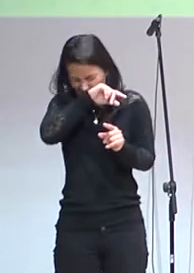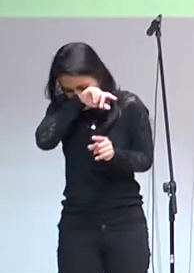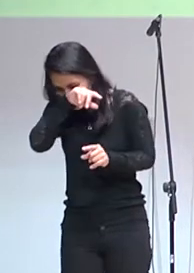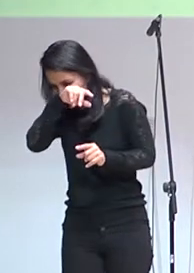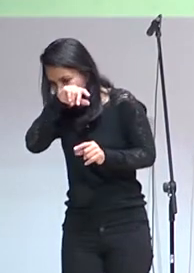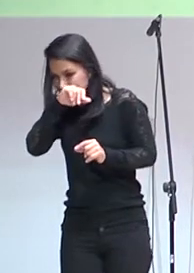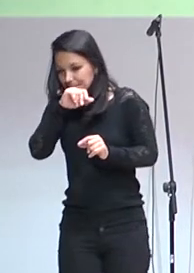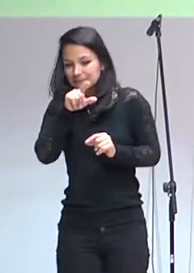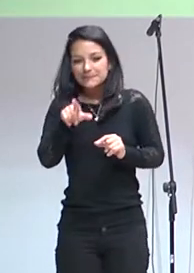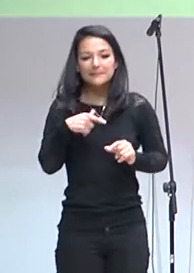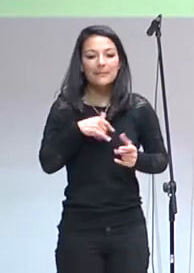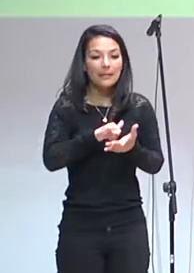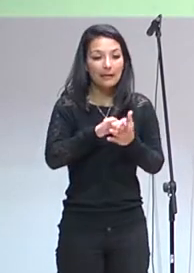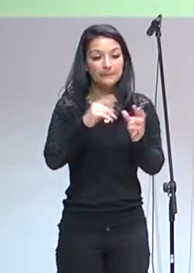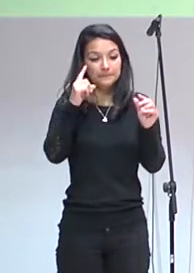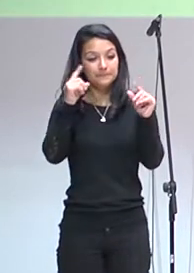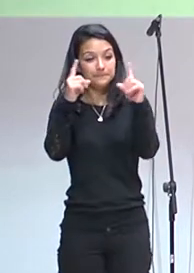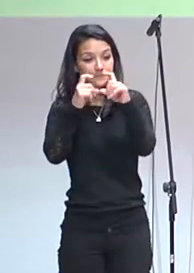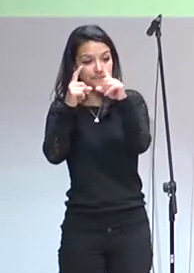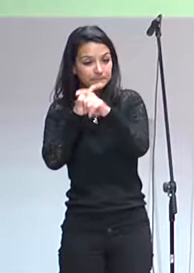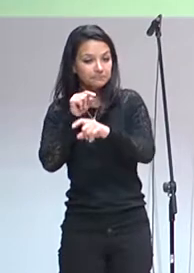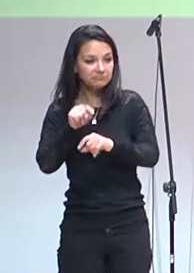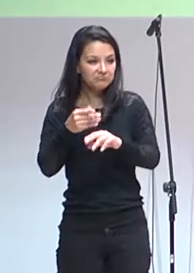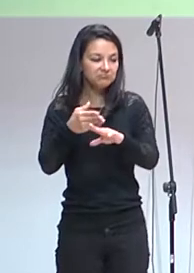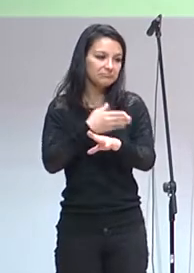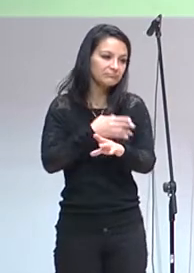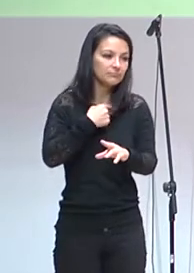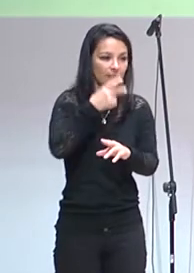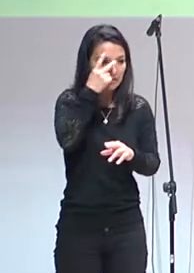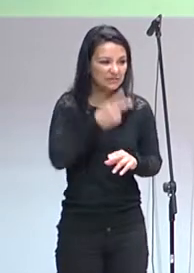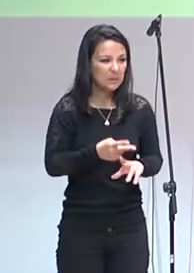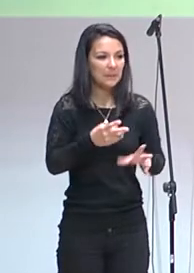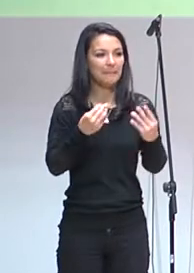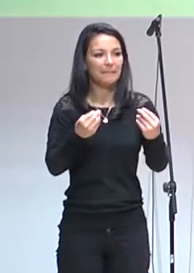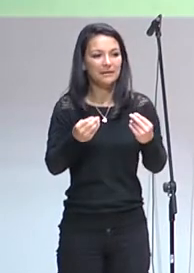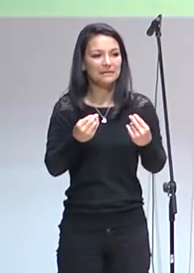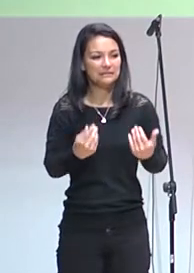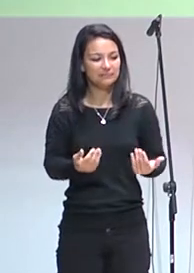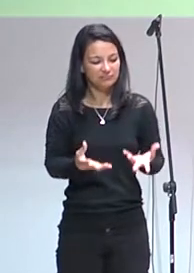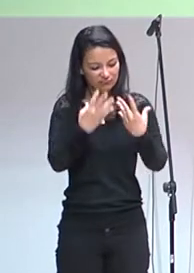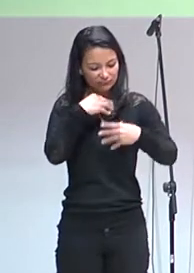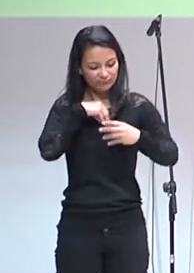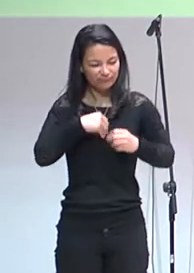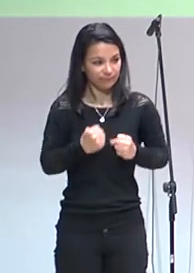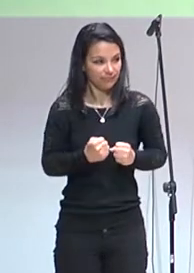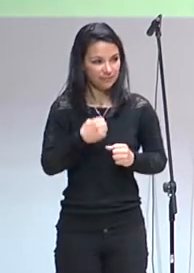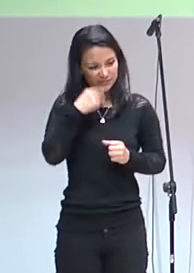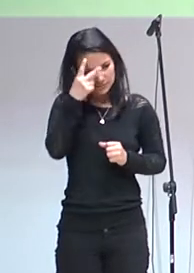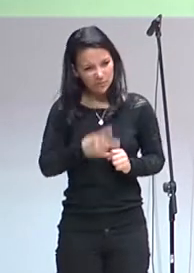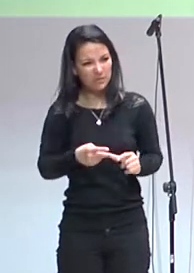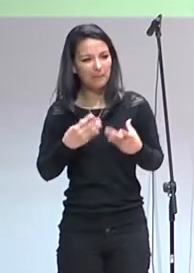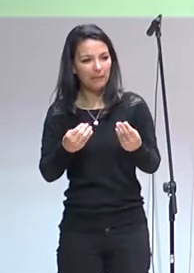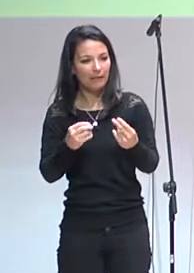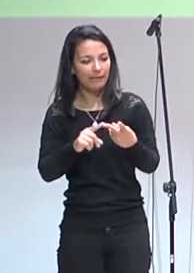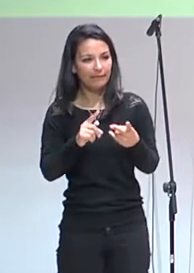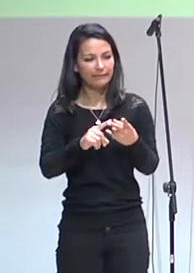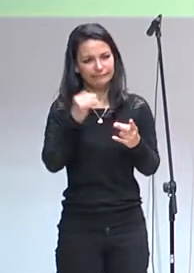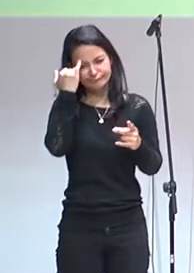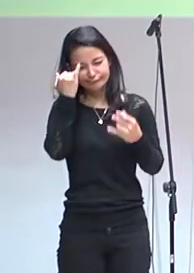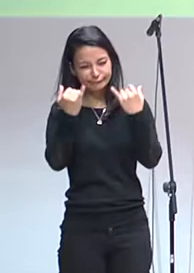en esa reflexión pues, de lo que es, ¿no? La historia y para qué sirve la historia y desde la etnografía, desde la